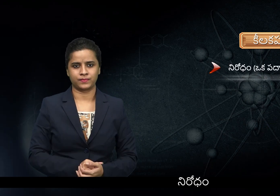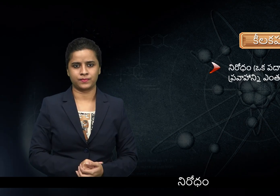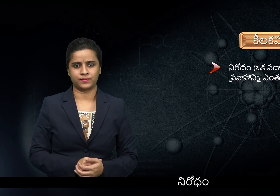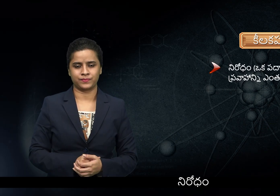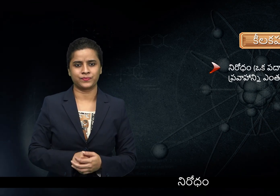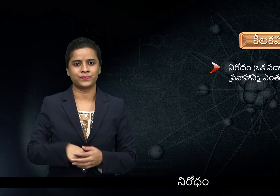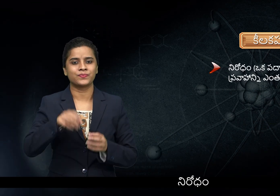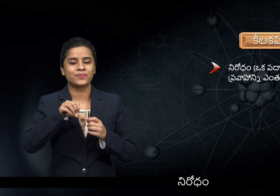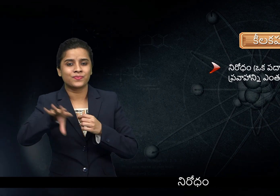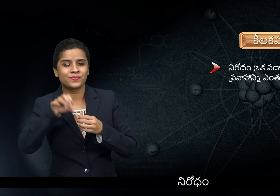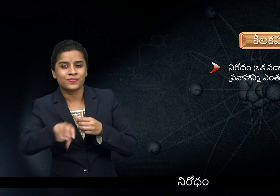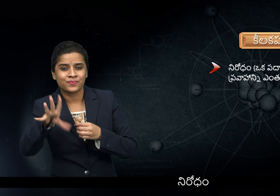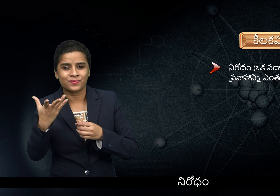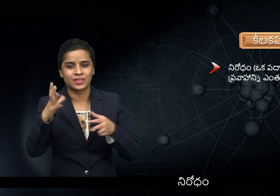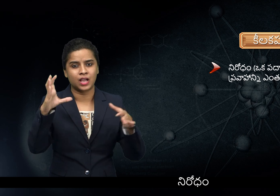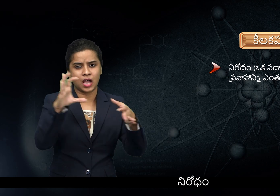నిరోధం